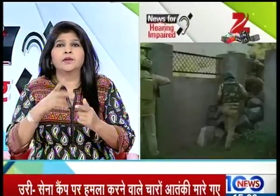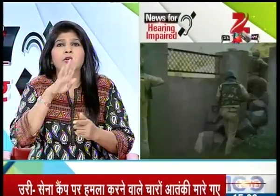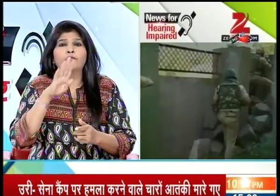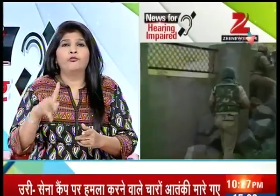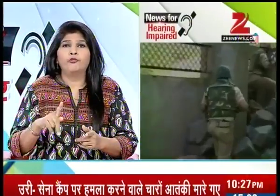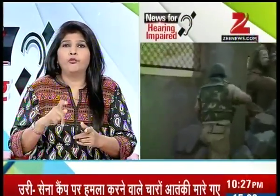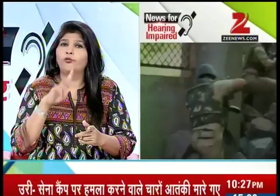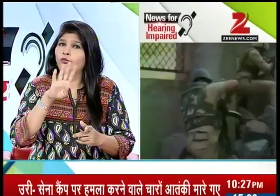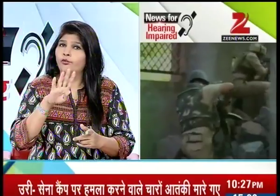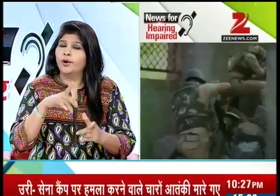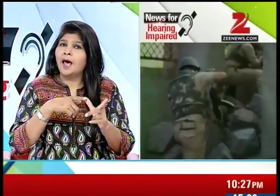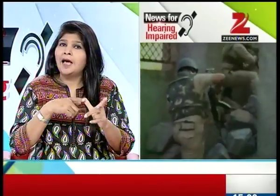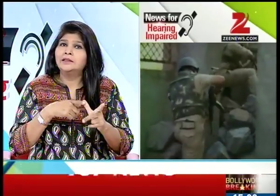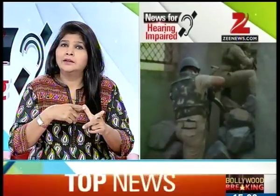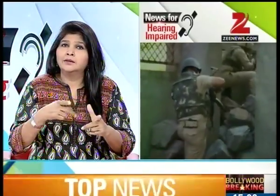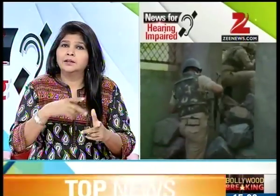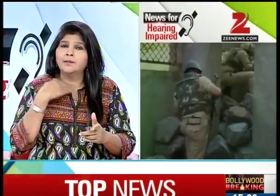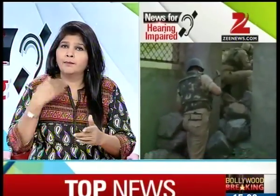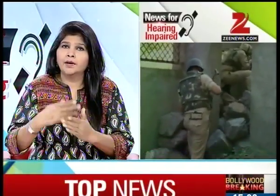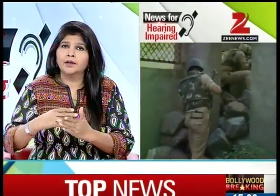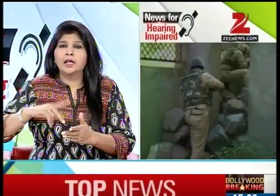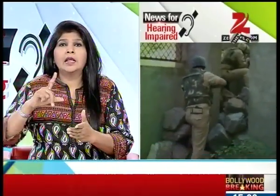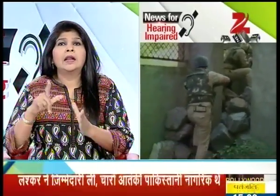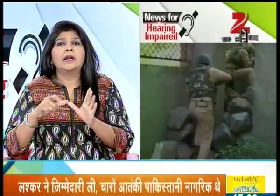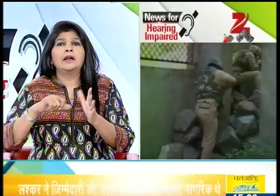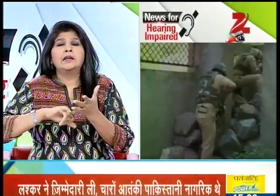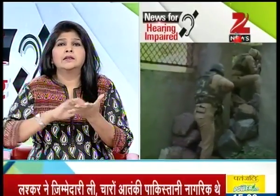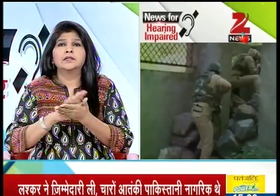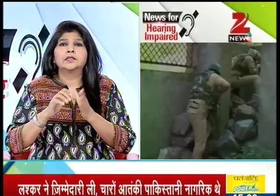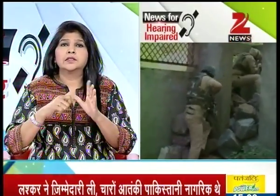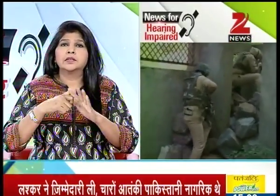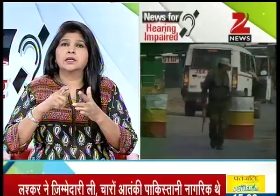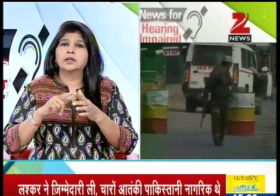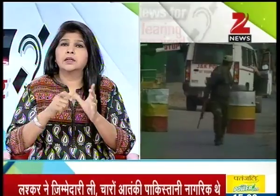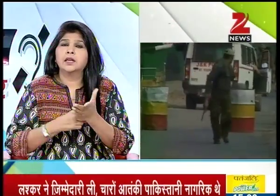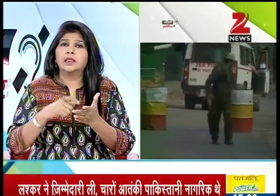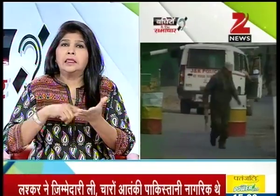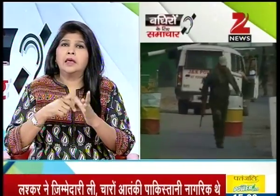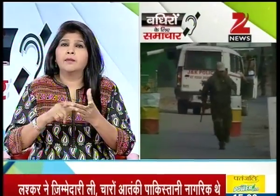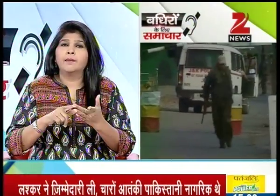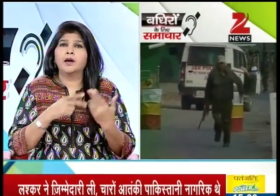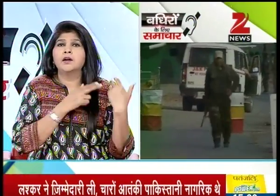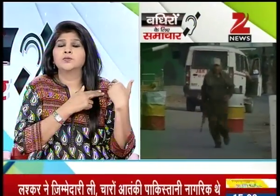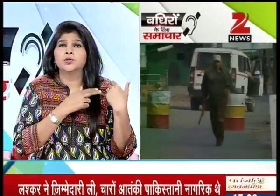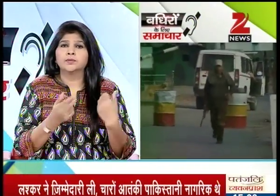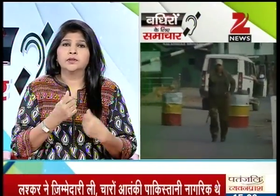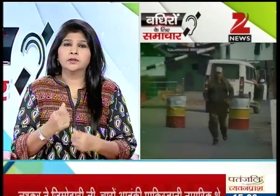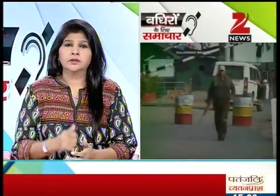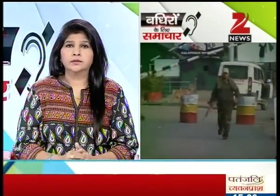में 4 आतंकियों को मार गिराया गया। लश्कर-ए-तैयबा ने हमले की जिम्मेदारी ली है।